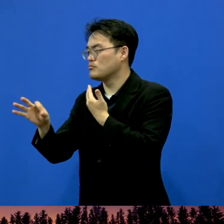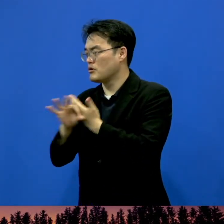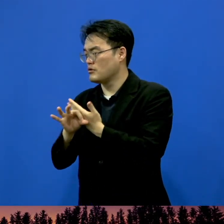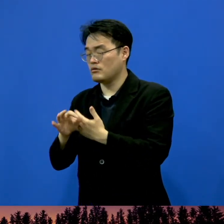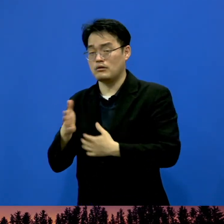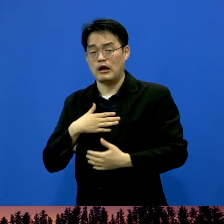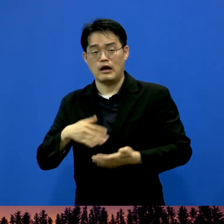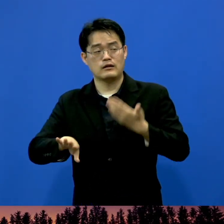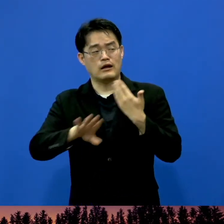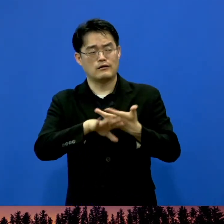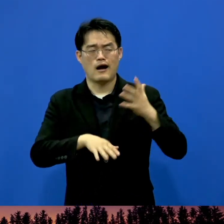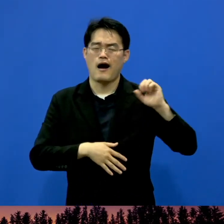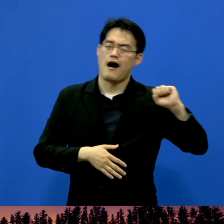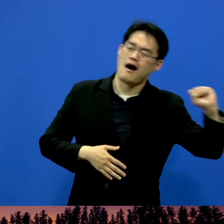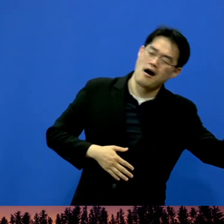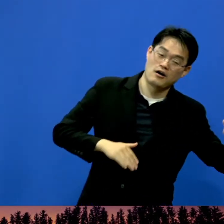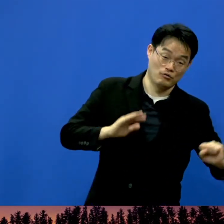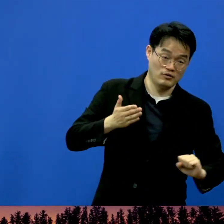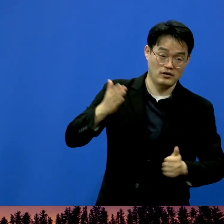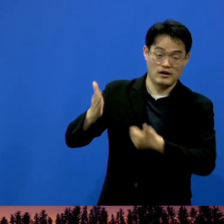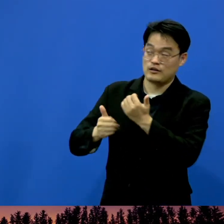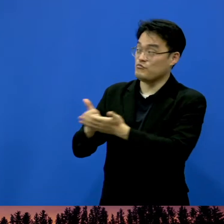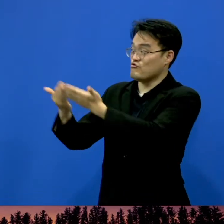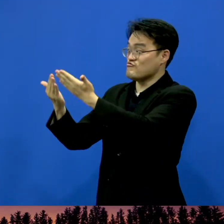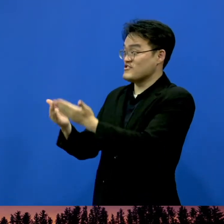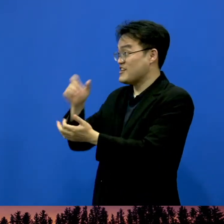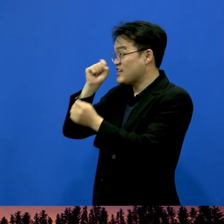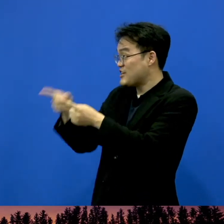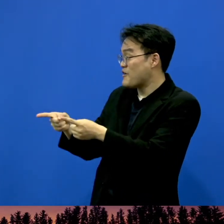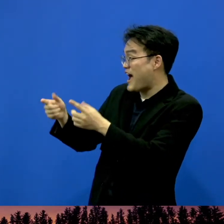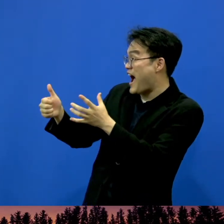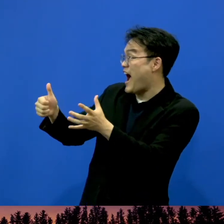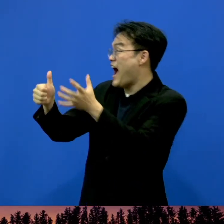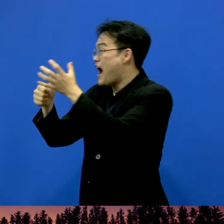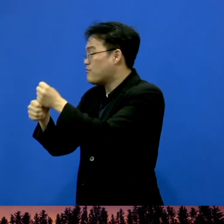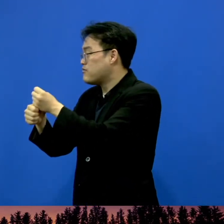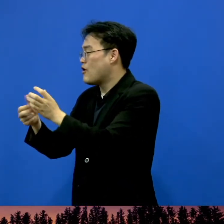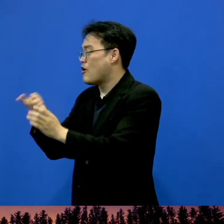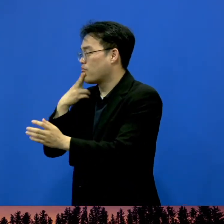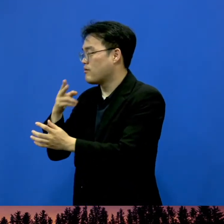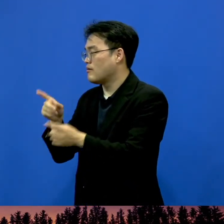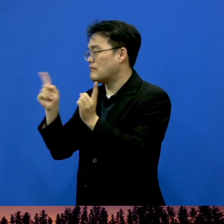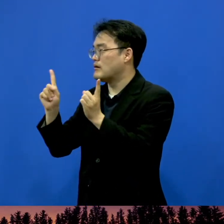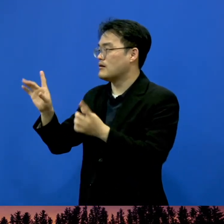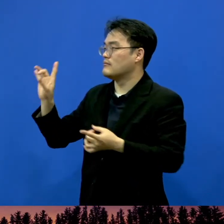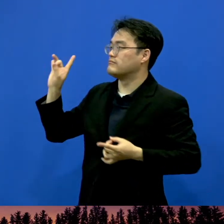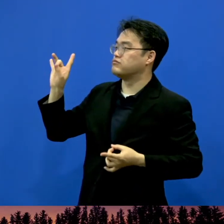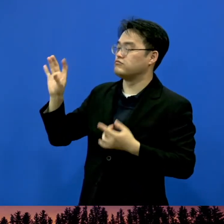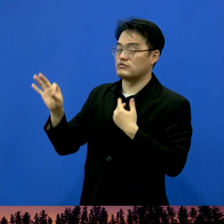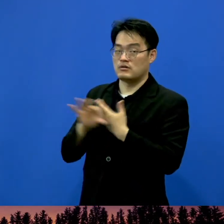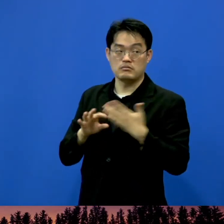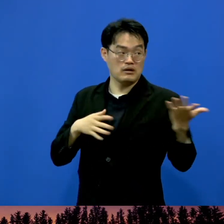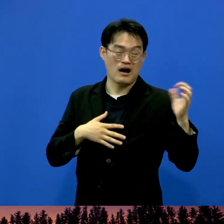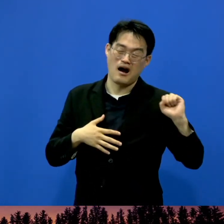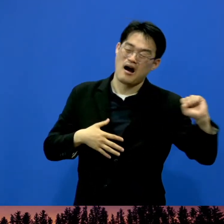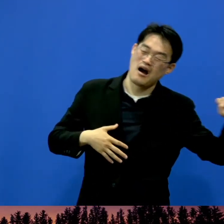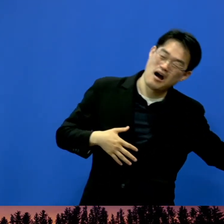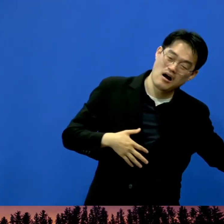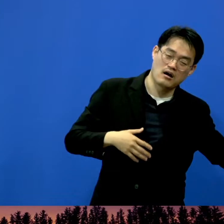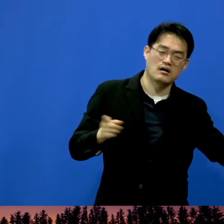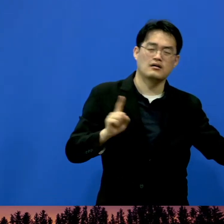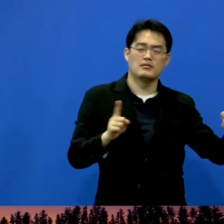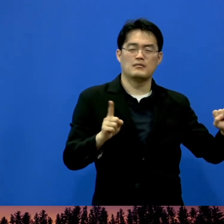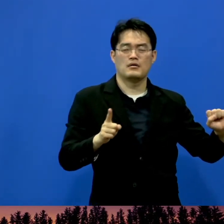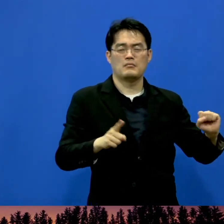하나님이 주신 기회를 놓치는 순간 다른 것들이 나를 끌어당기는 이 낭비가 뭐가 낭비냐면 엉뚱한 곳에 우리의